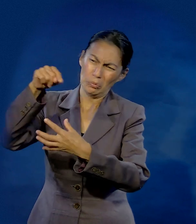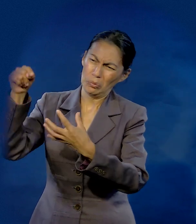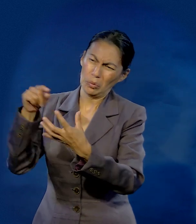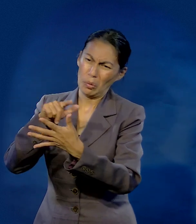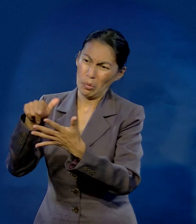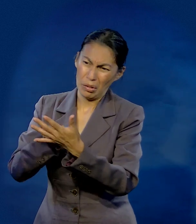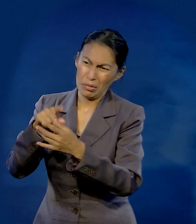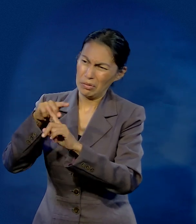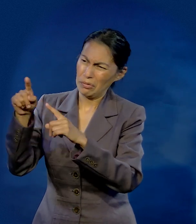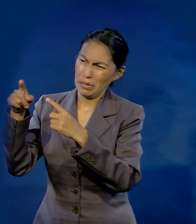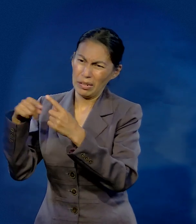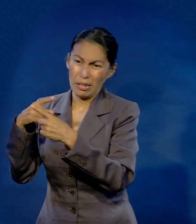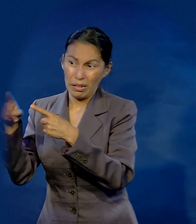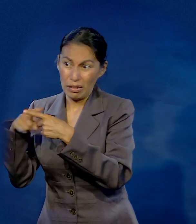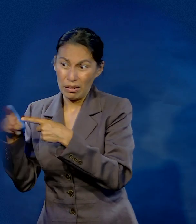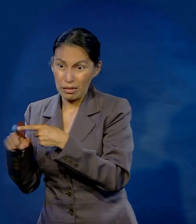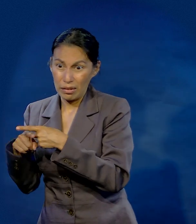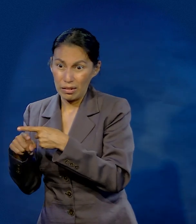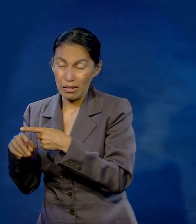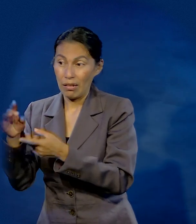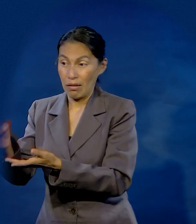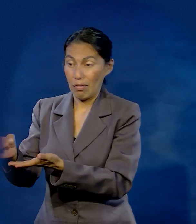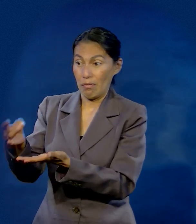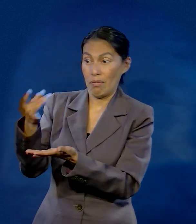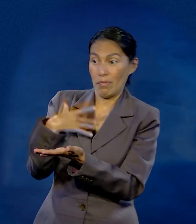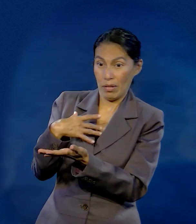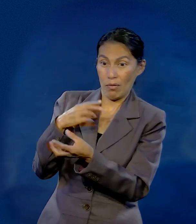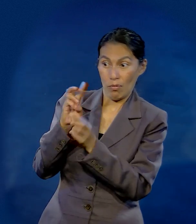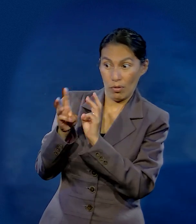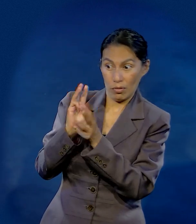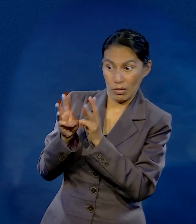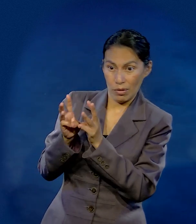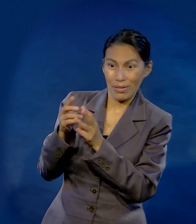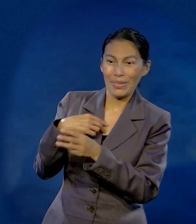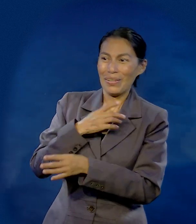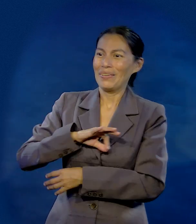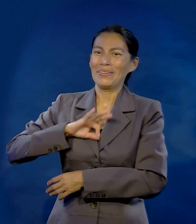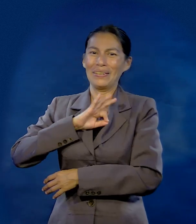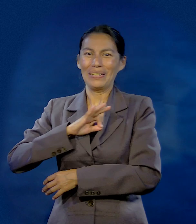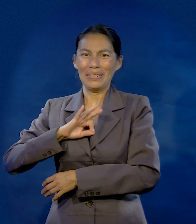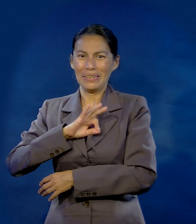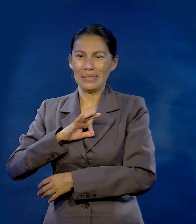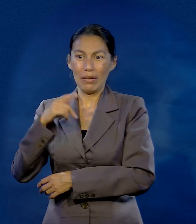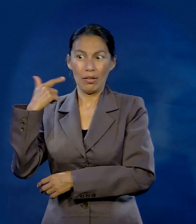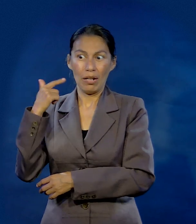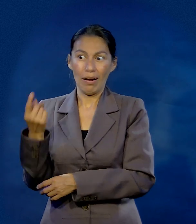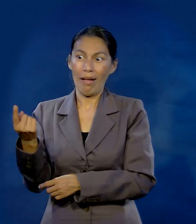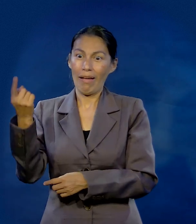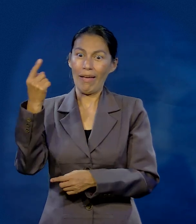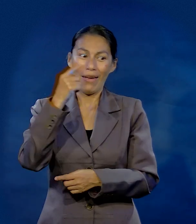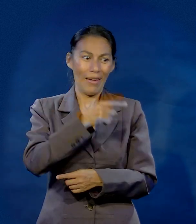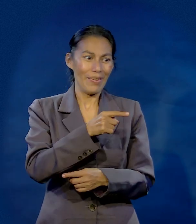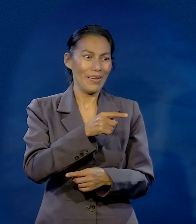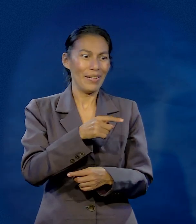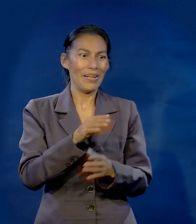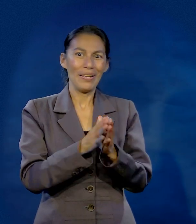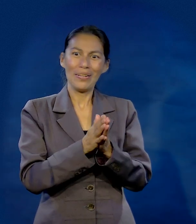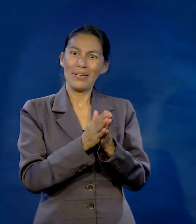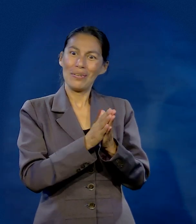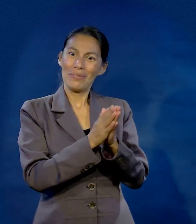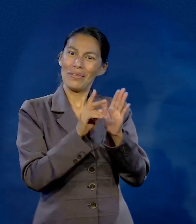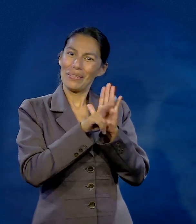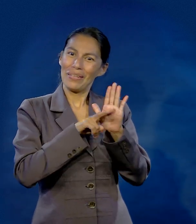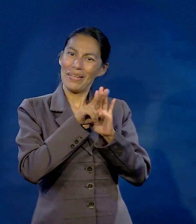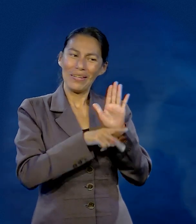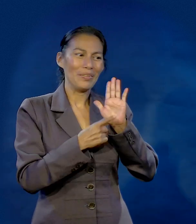es nuestro anhelo y oración y lo decimos en el nombre de Jesús Usted no sabe el trabajo